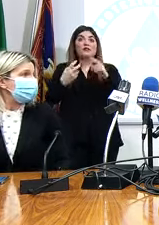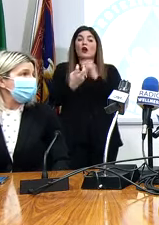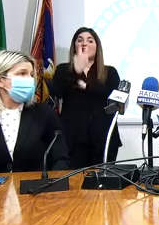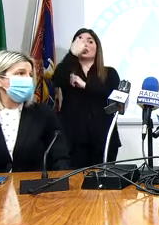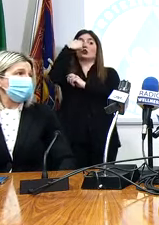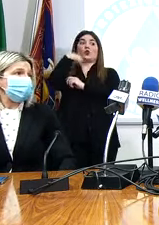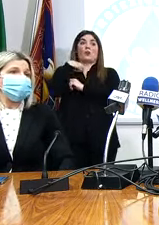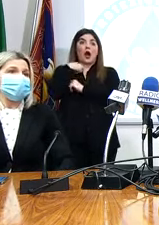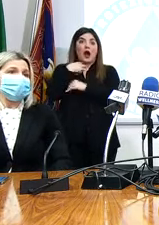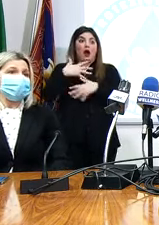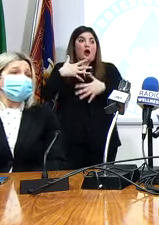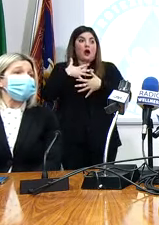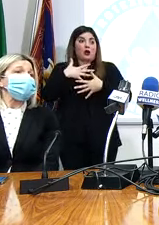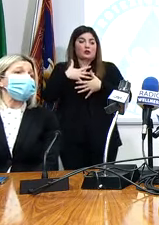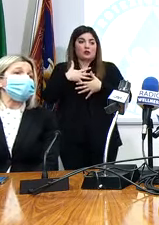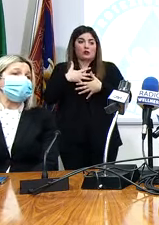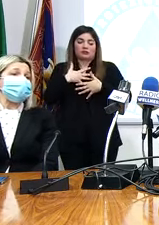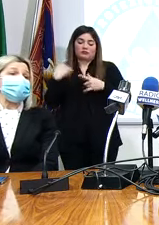La CROSS non ci ha mai destinato...